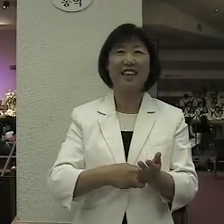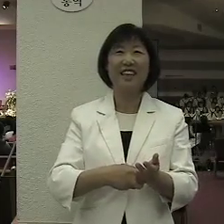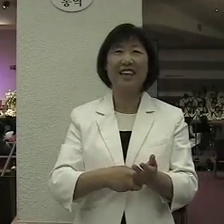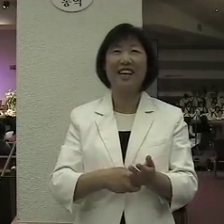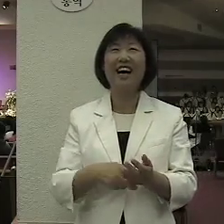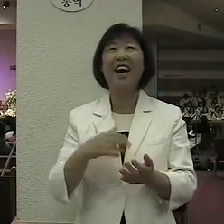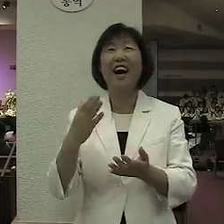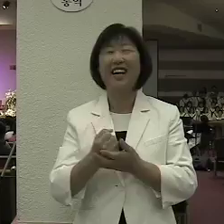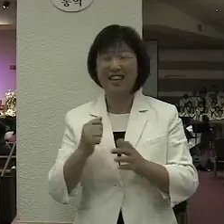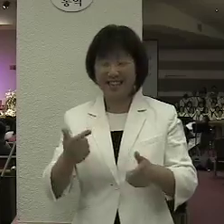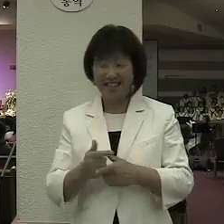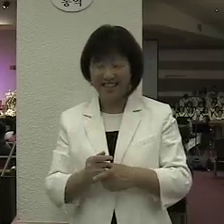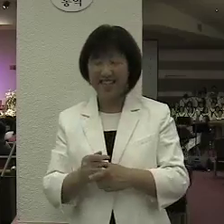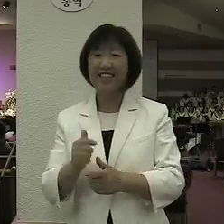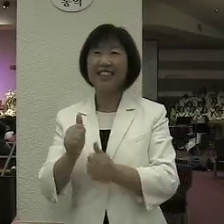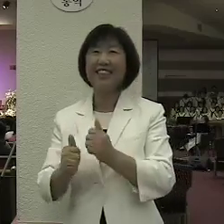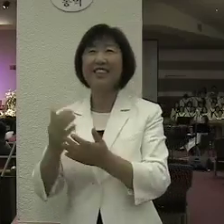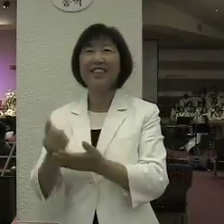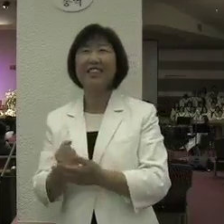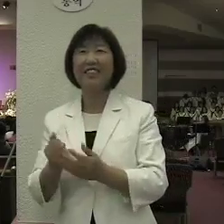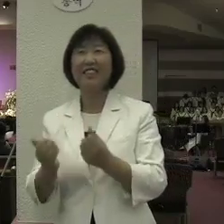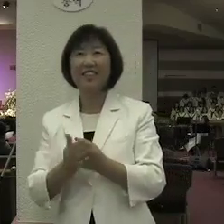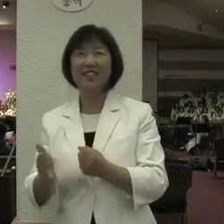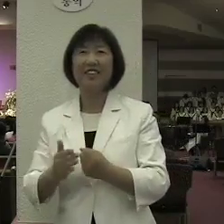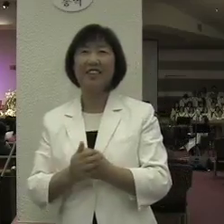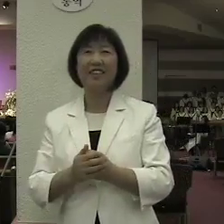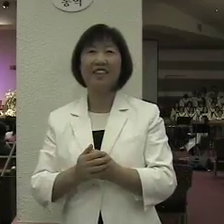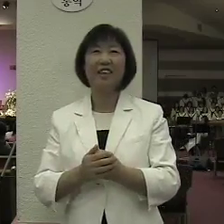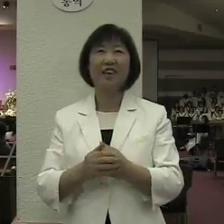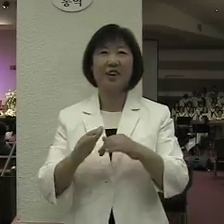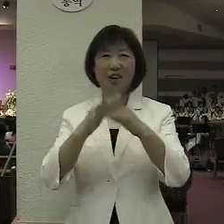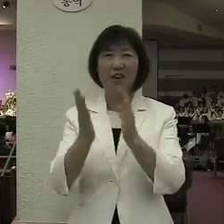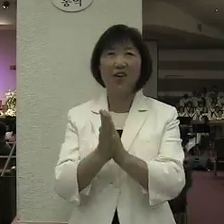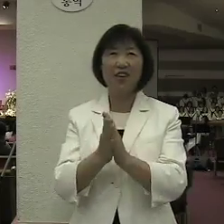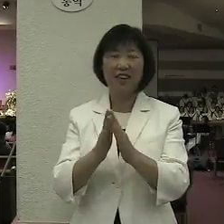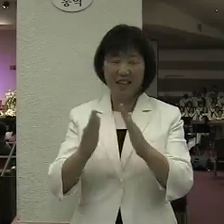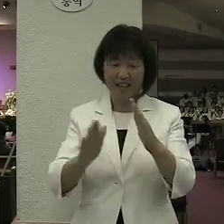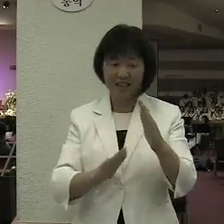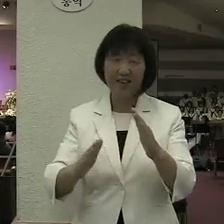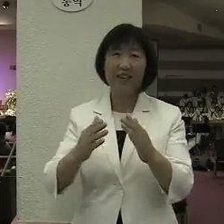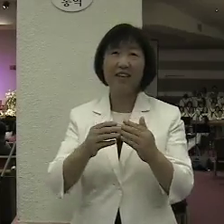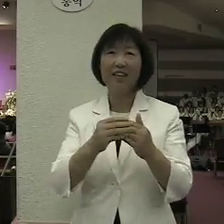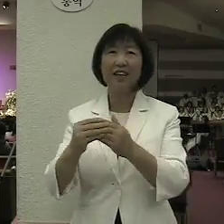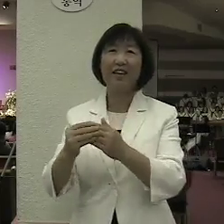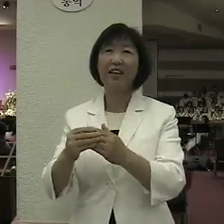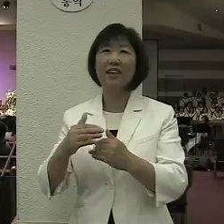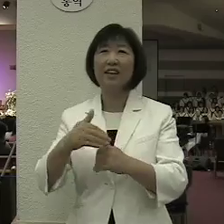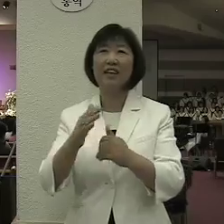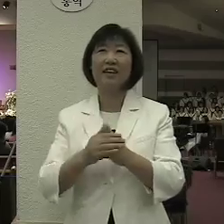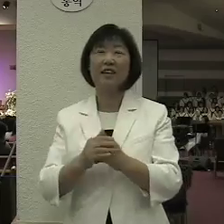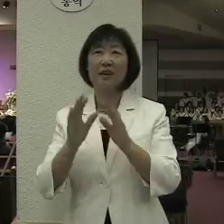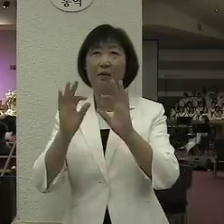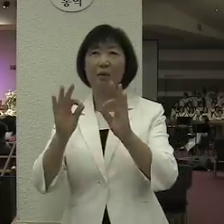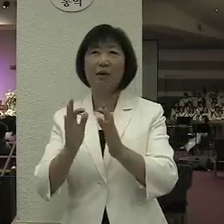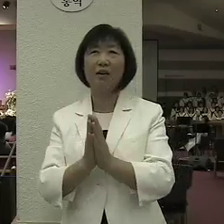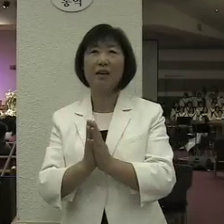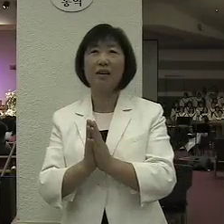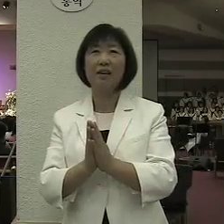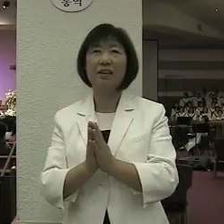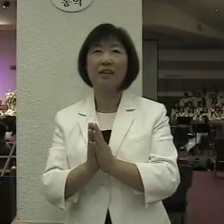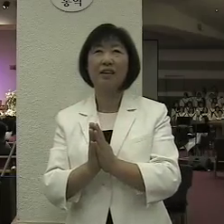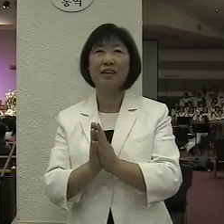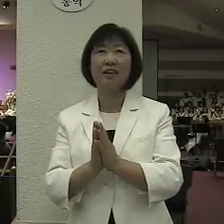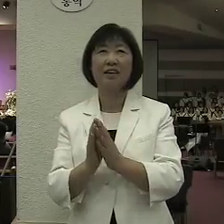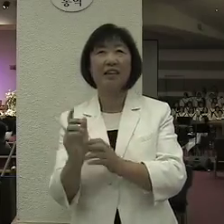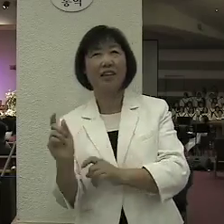도착했는데 저는 이제 집회를 끝내고 와서 집에서 좀 묵상하며 쉬며 좀 기도하려고 했어요. 근데 오늘